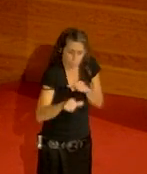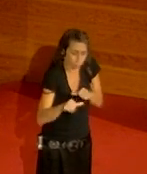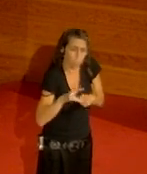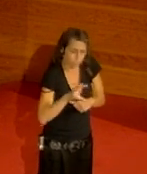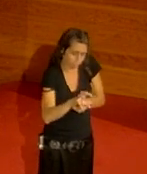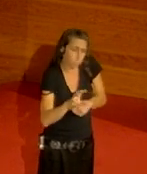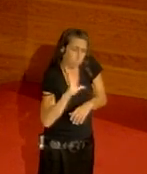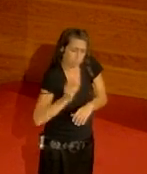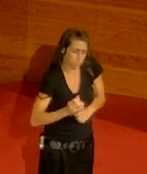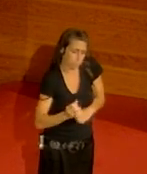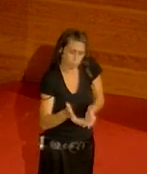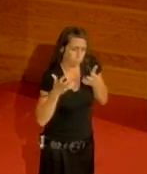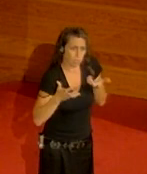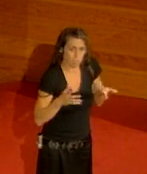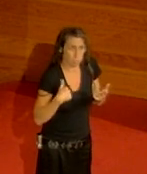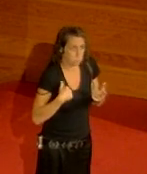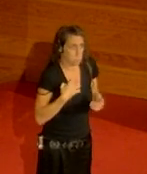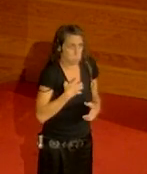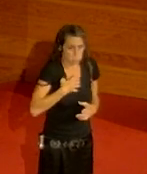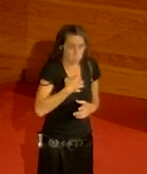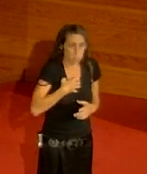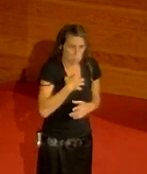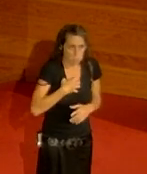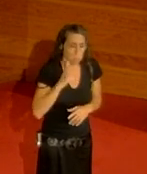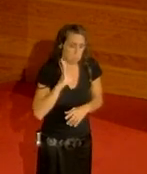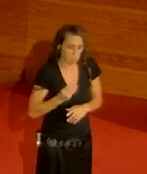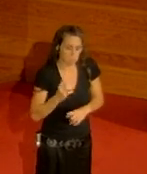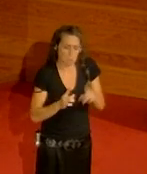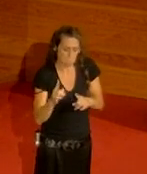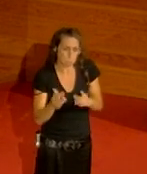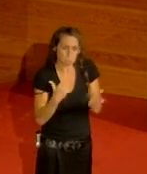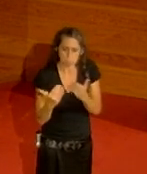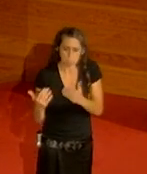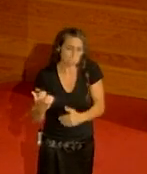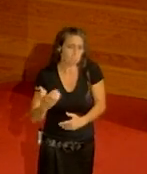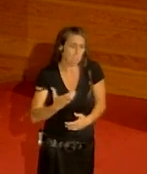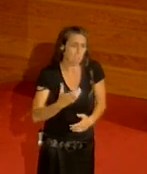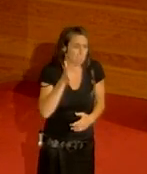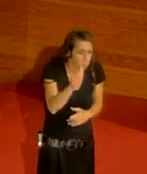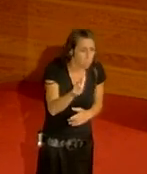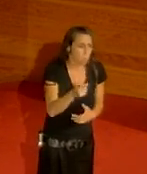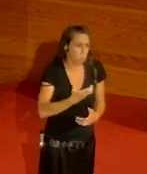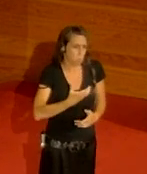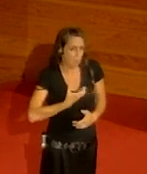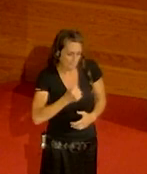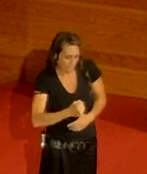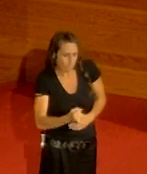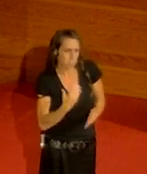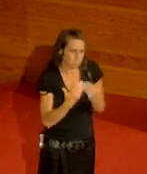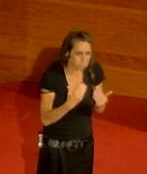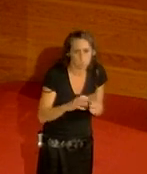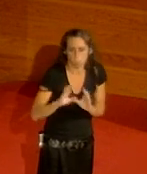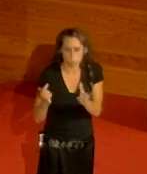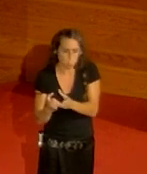vas a hablar con funcionarios palestinos yo estuve antes de venir a España estuve en nablus hablé con el alcalde de nablus con gente de fatas que es el partido digamos